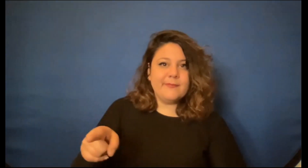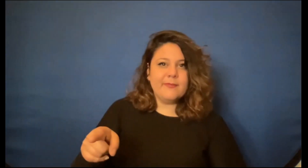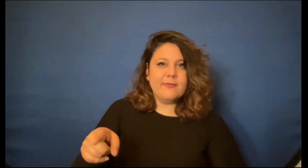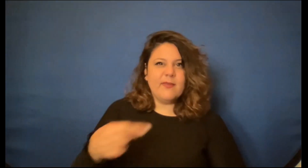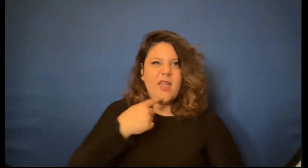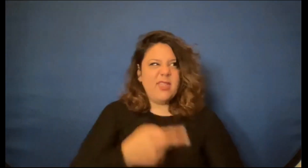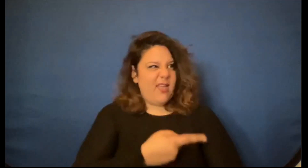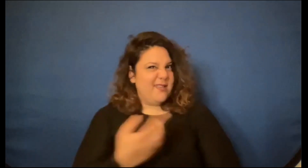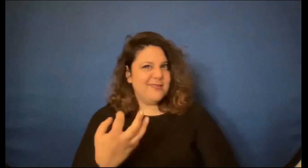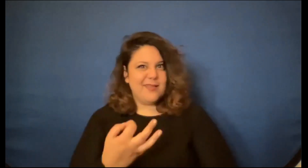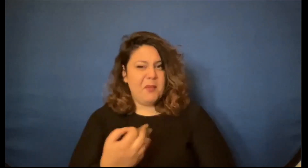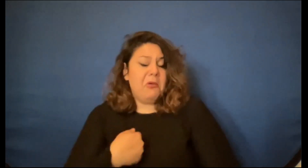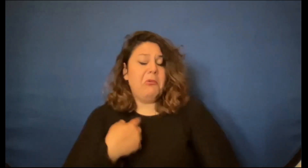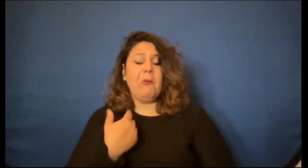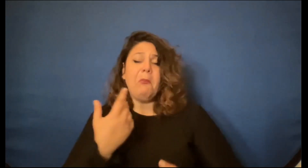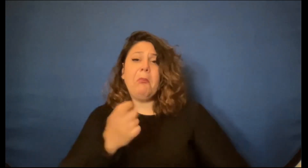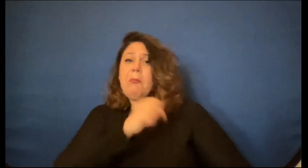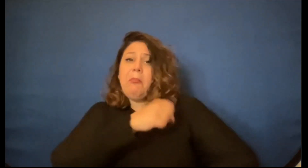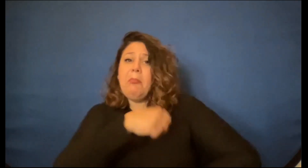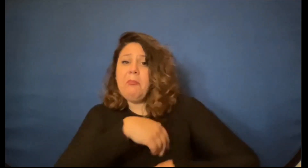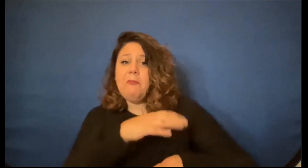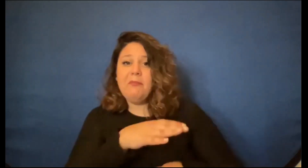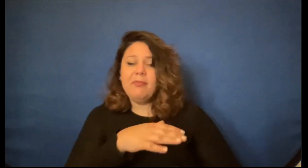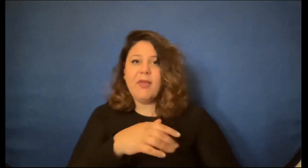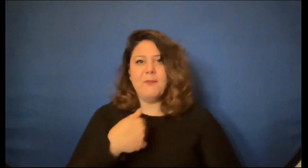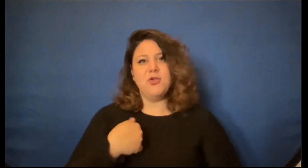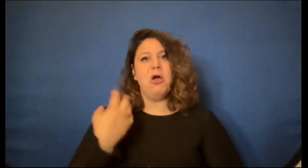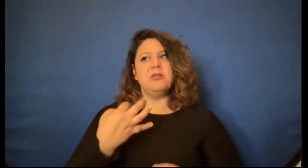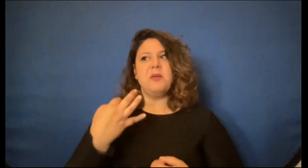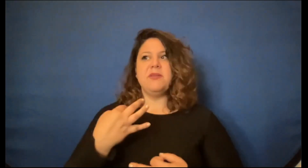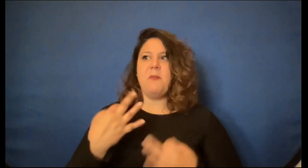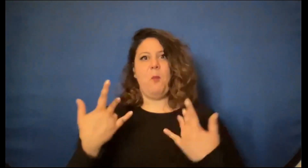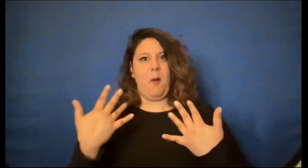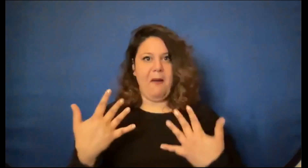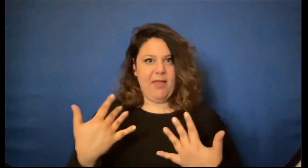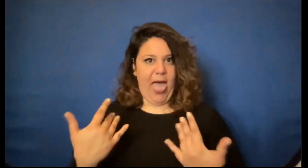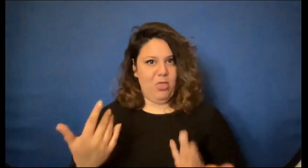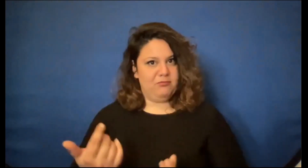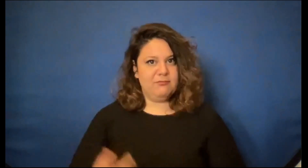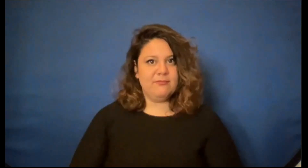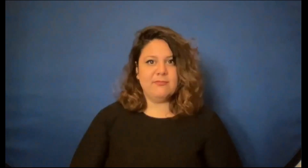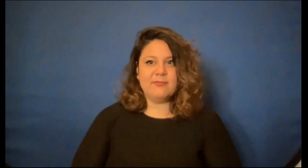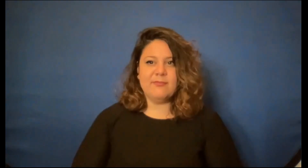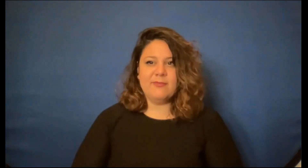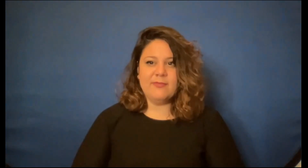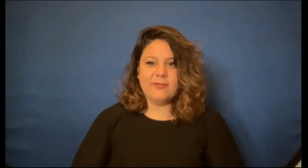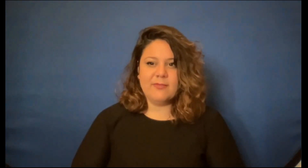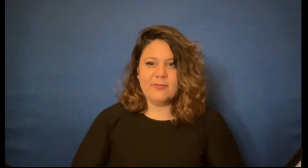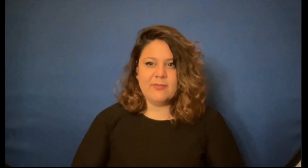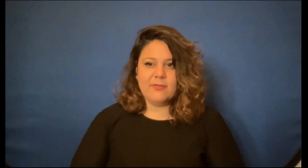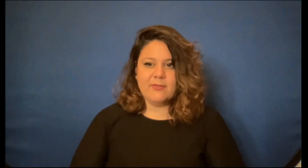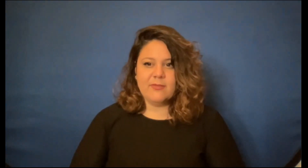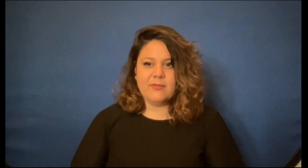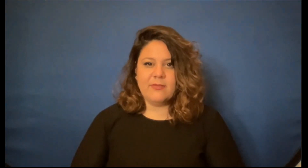qué va? Tampoco le hice mucho caso porque siempre me he espabilado muy bien yo personalmente. Y además le